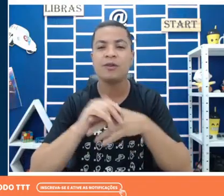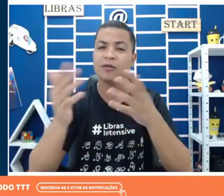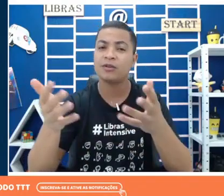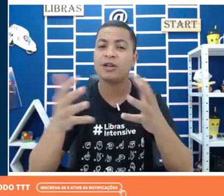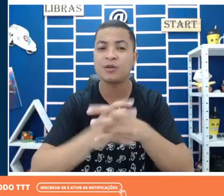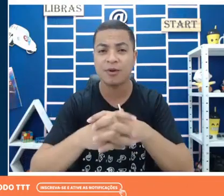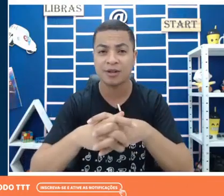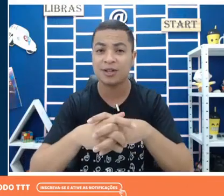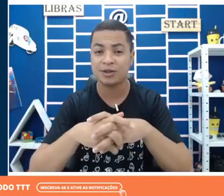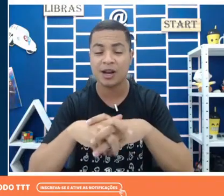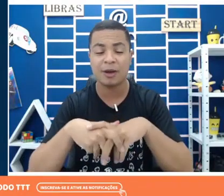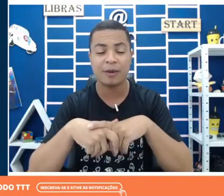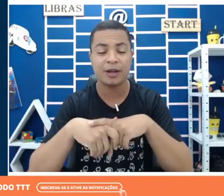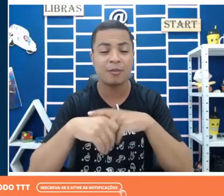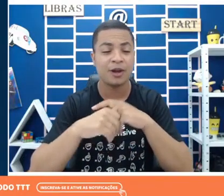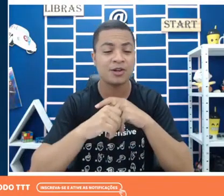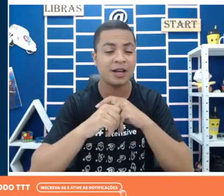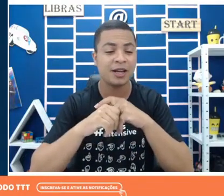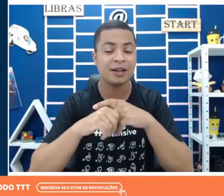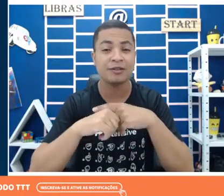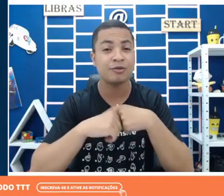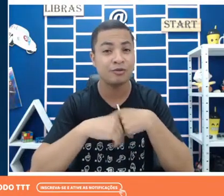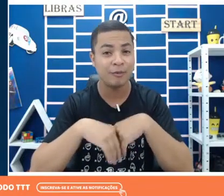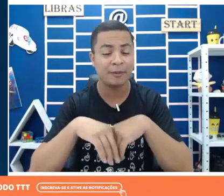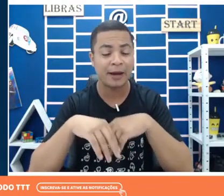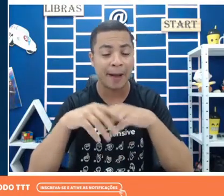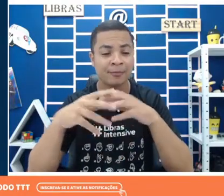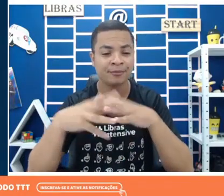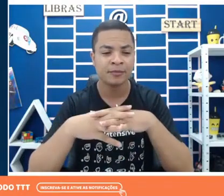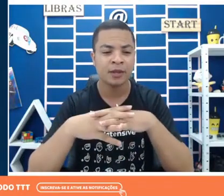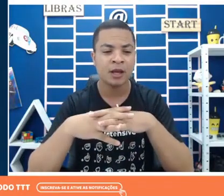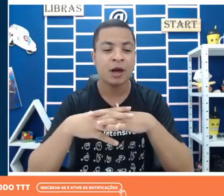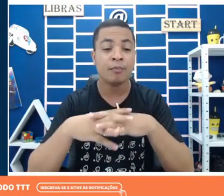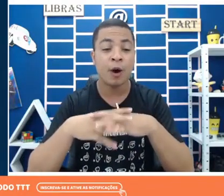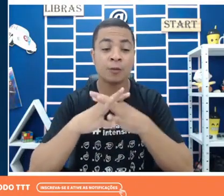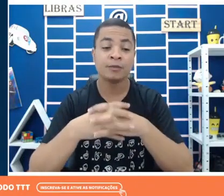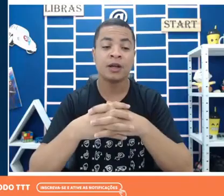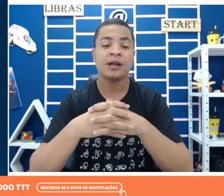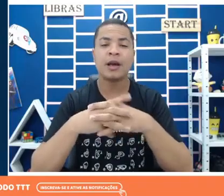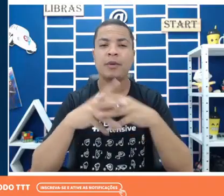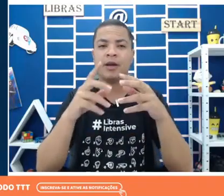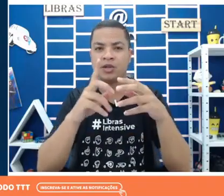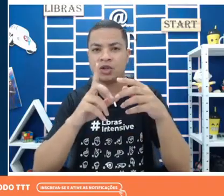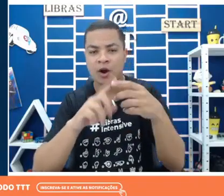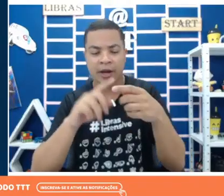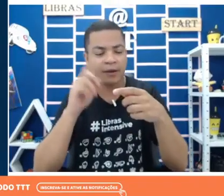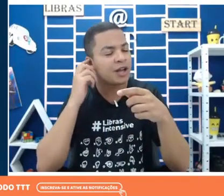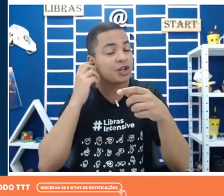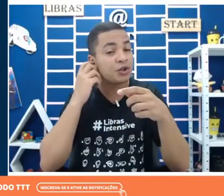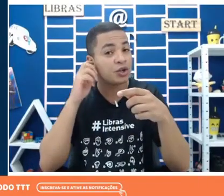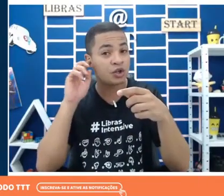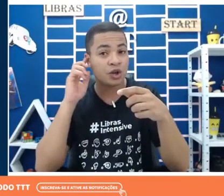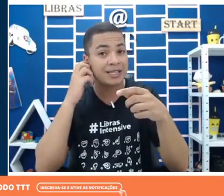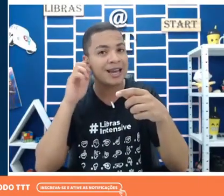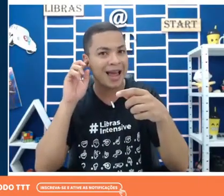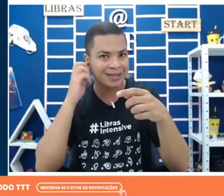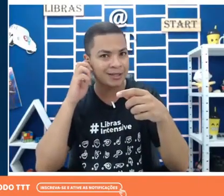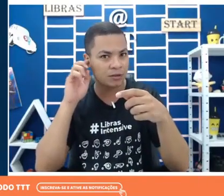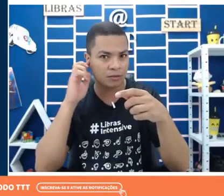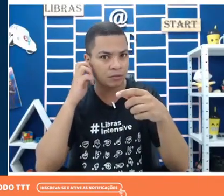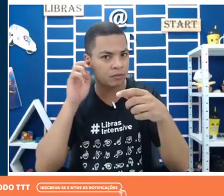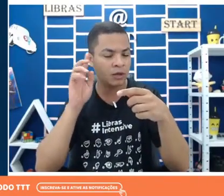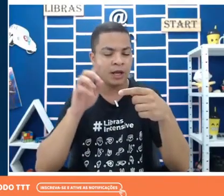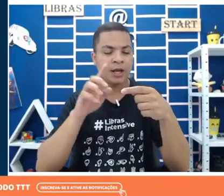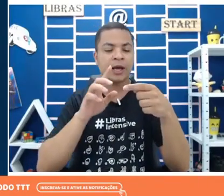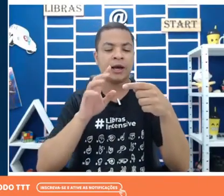jogou, e o filho ficou triste por causa disso, né? Porque perdeu o peixe ali que ele tanto lutou para pegar. Bom, na primeira história, a gente usou só